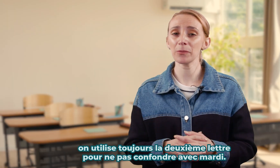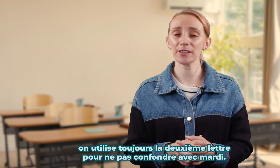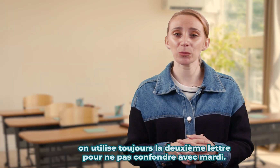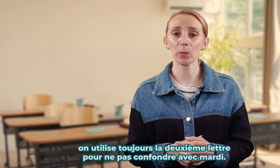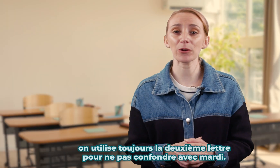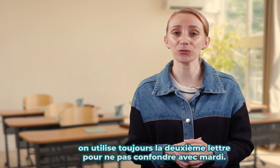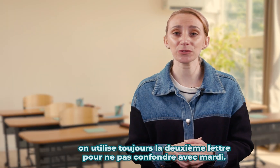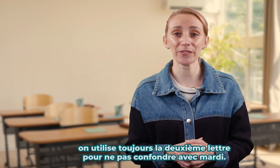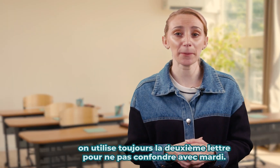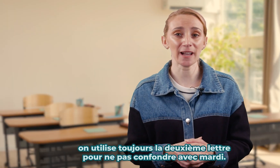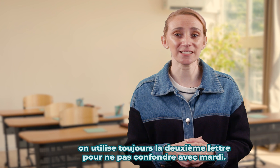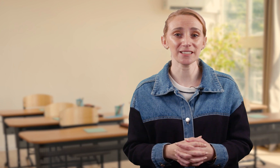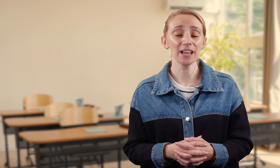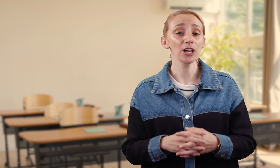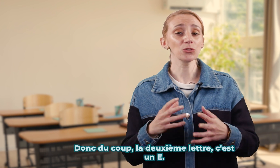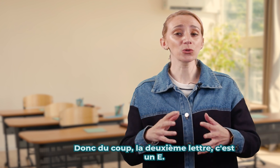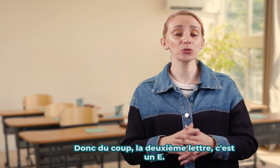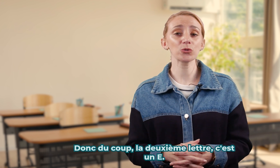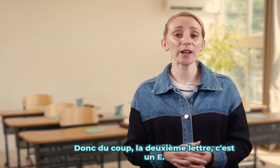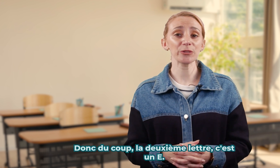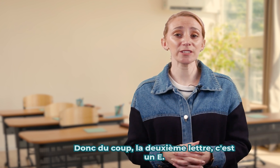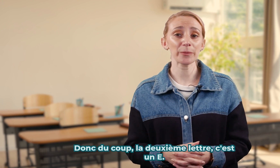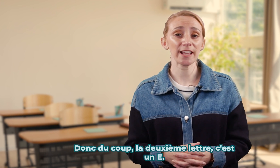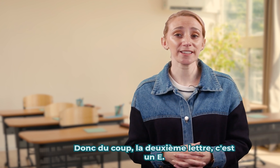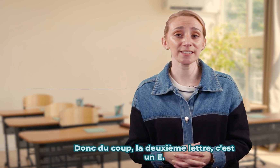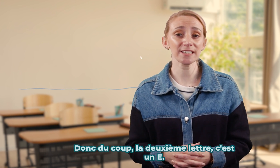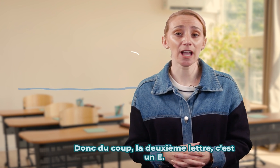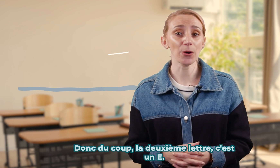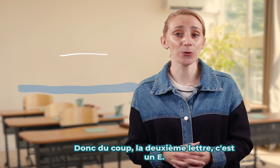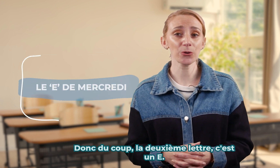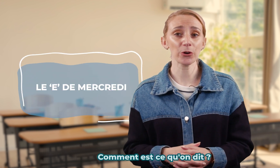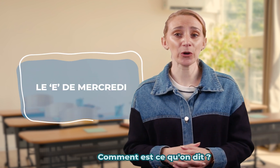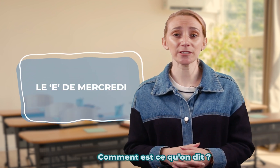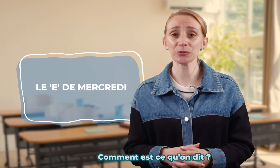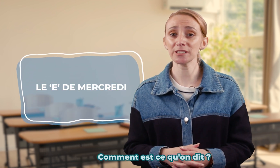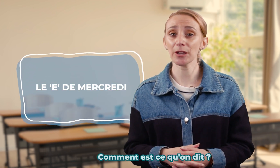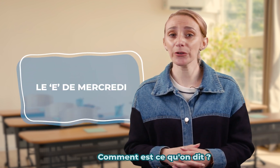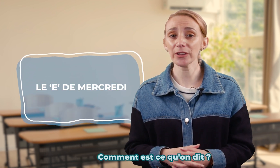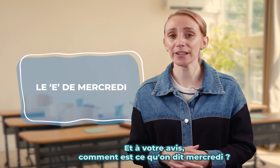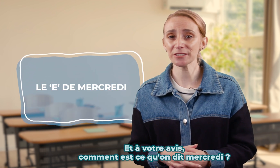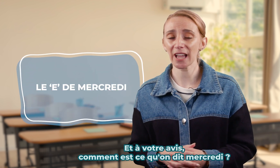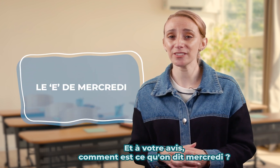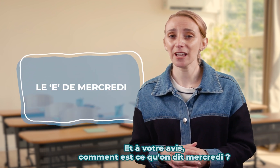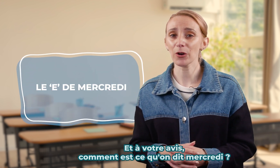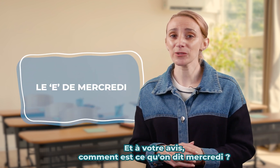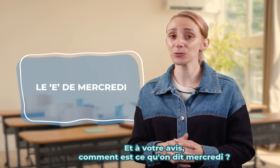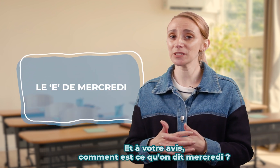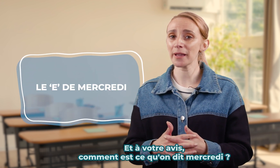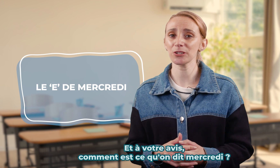lettre pour ne pas confondre avec mardi. Donc du coup, la deuxième lettre, c'est un E. Comment est-ce qu'on dit E? Et à votre avis, comment est-ce qu'on dit mercredi?